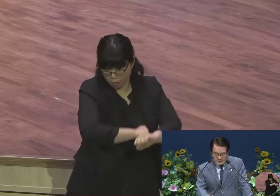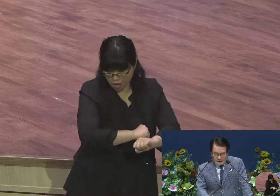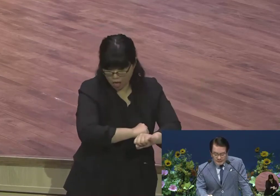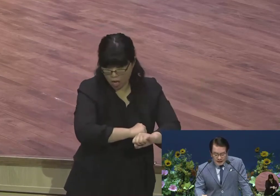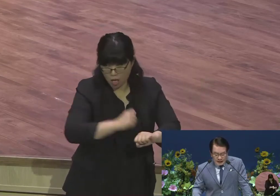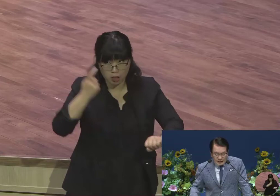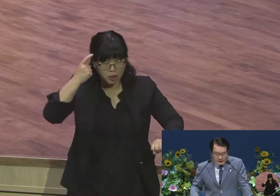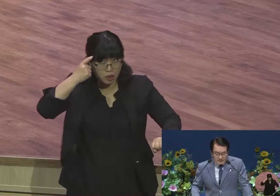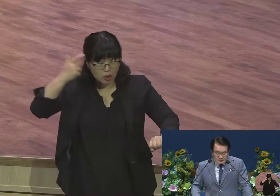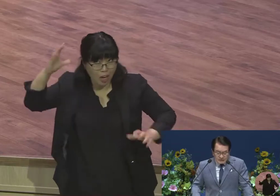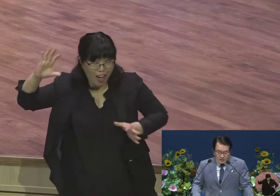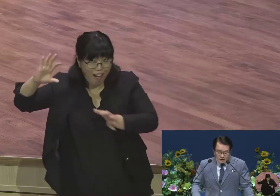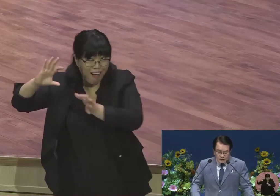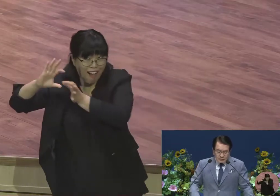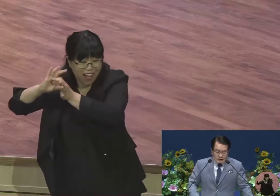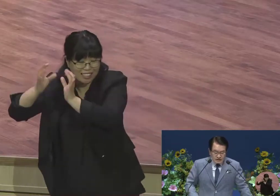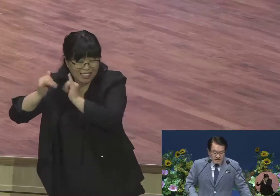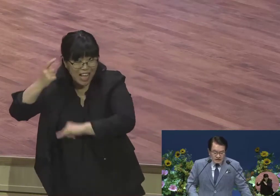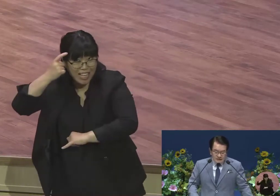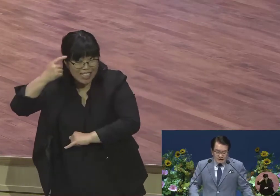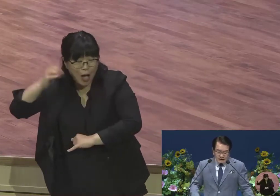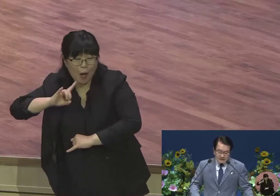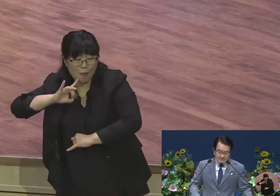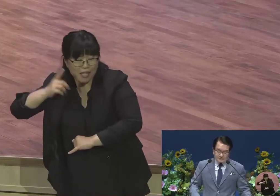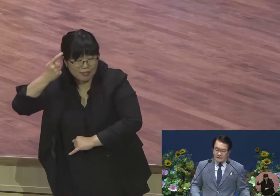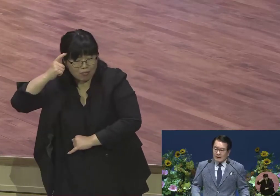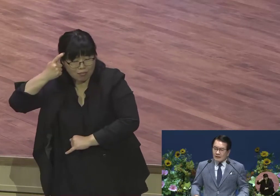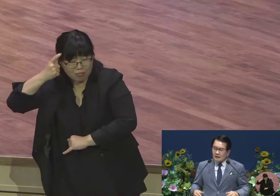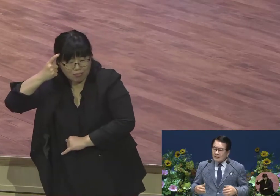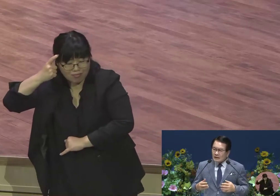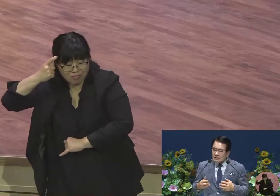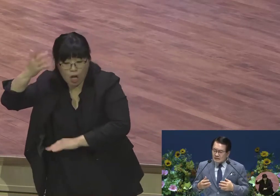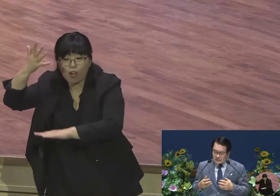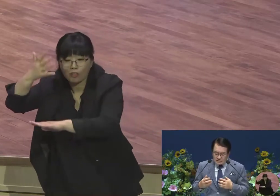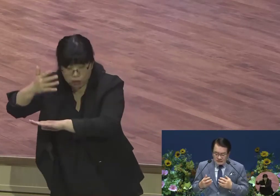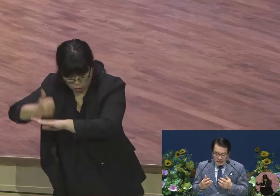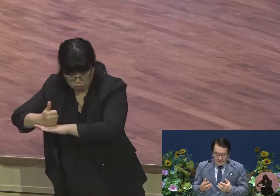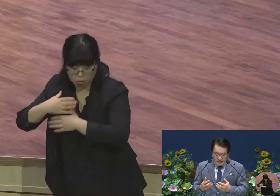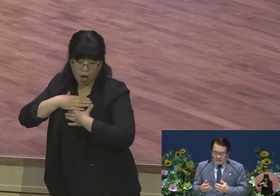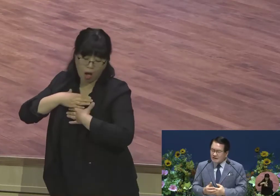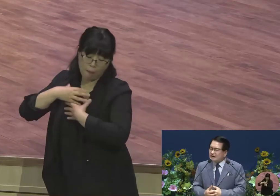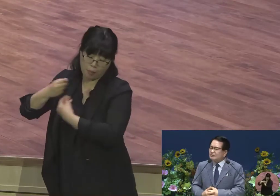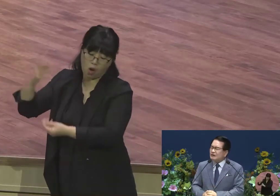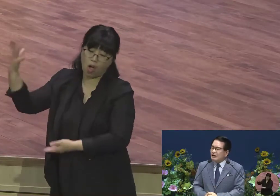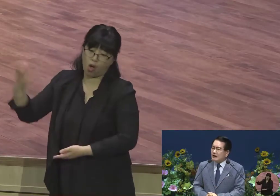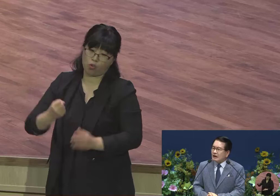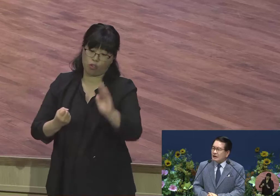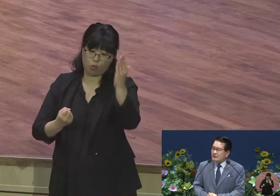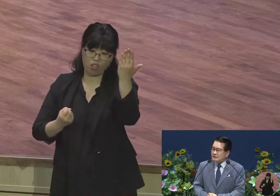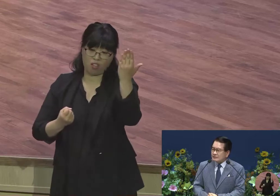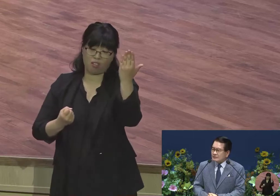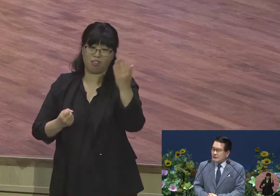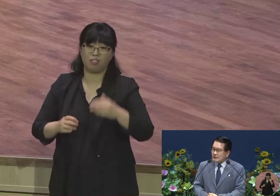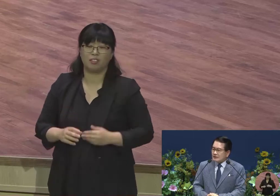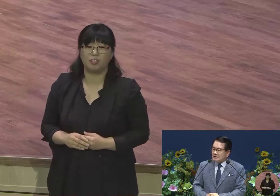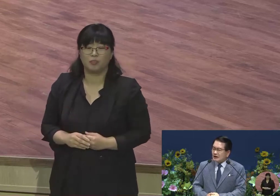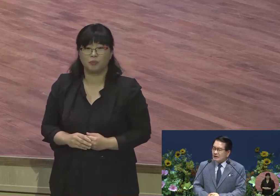반면에 하나님 뜻을 이루는 영적인 생각 은약적 삶의 특징이 뭐냐